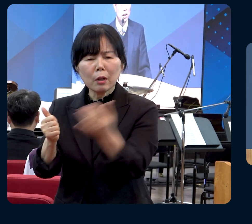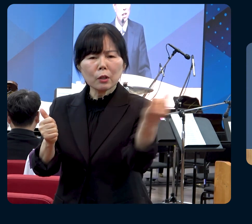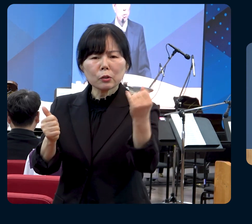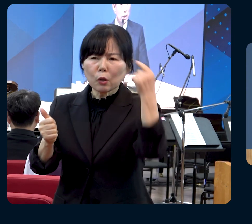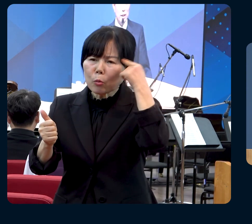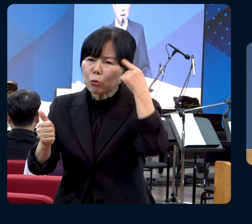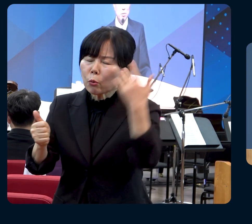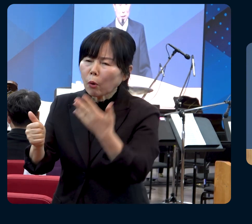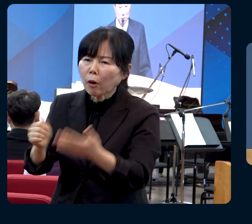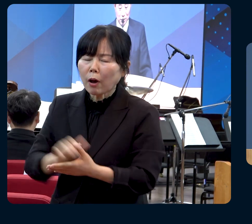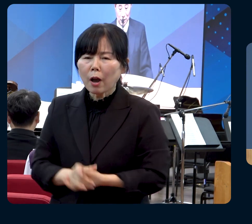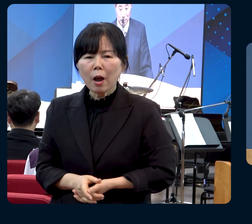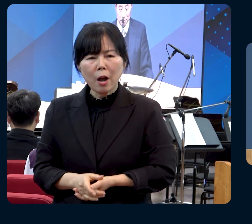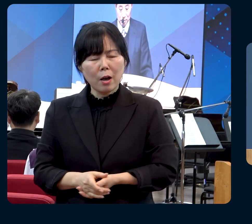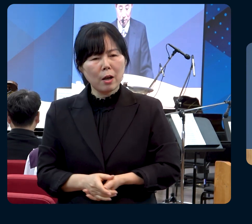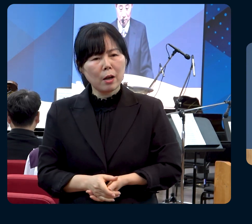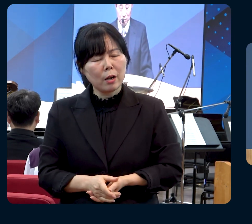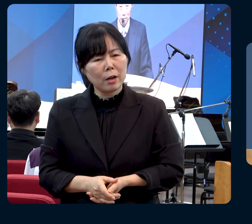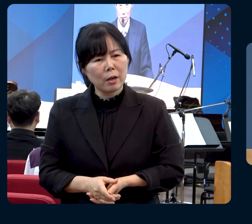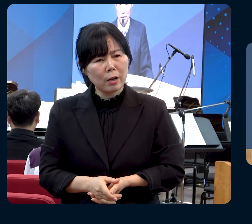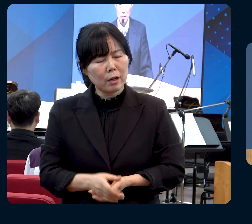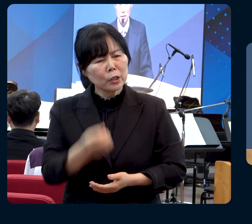여인에게 의외의 답을 하십니다.